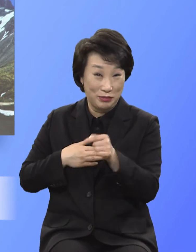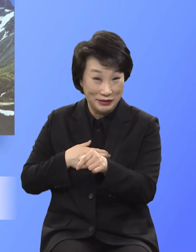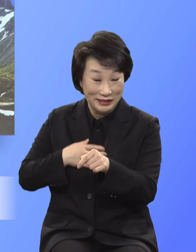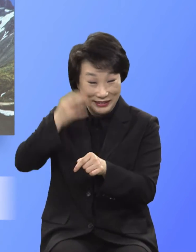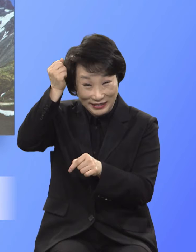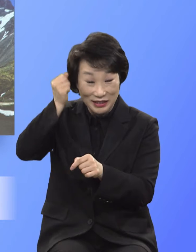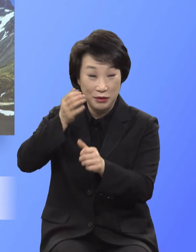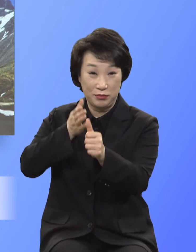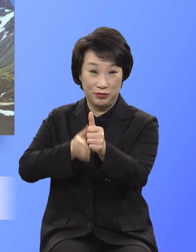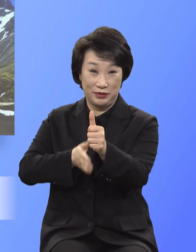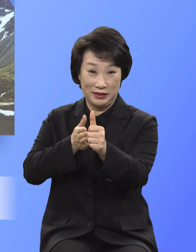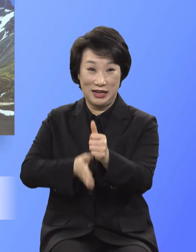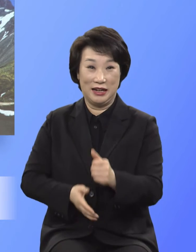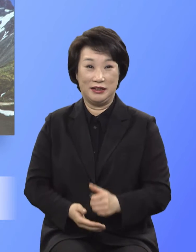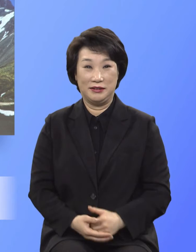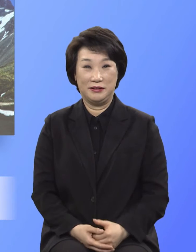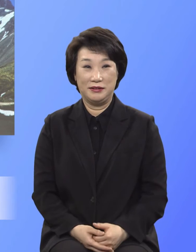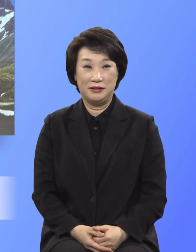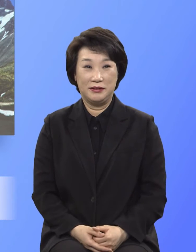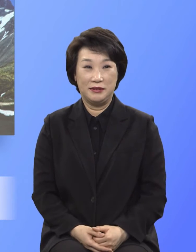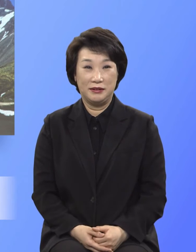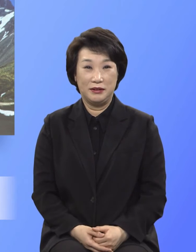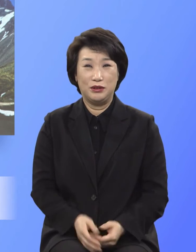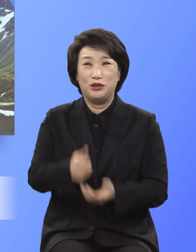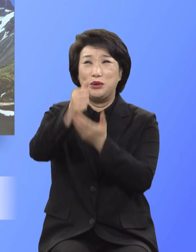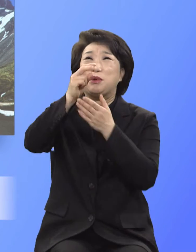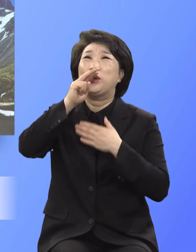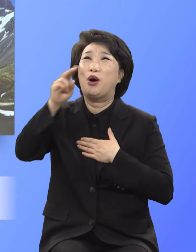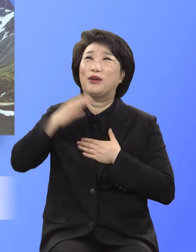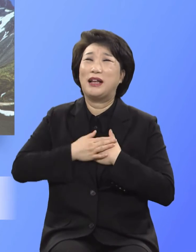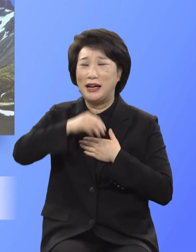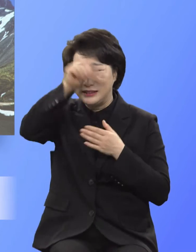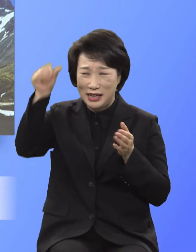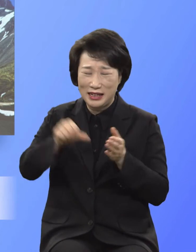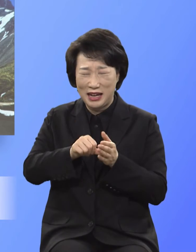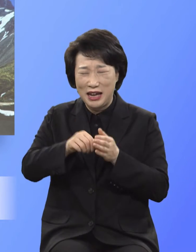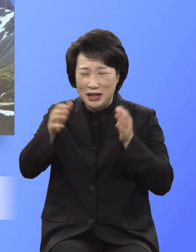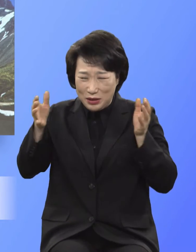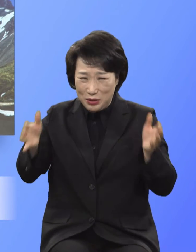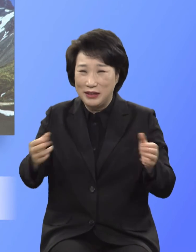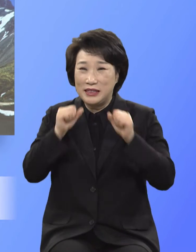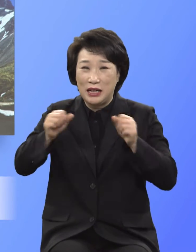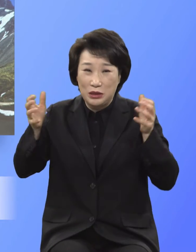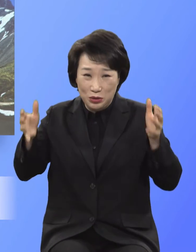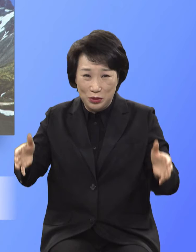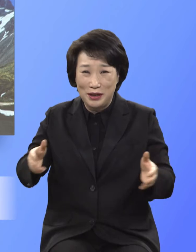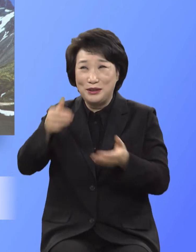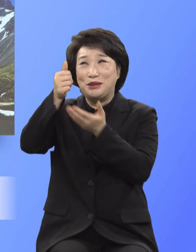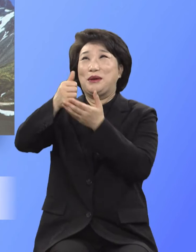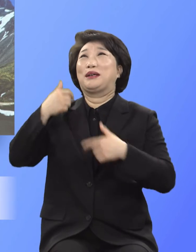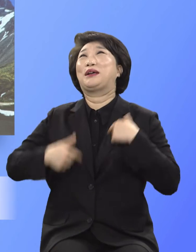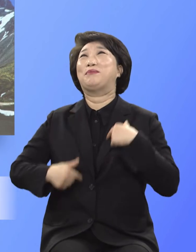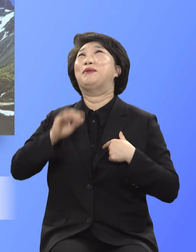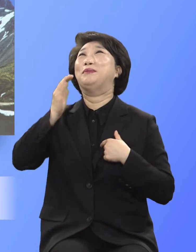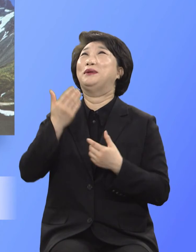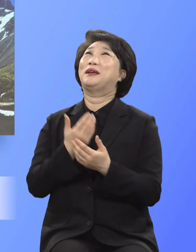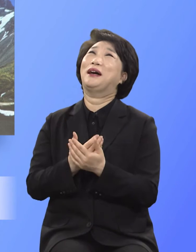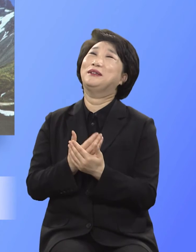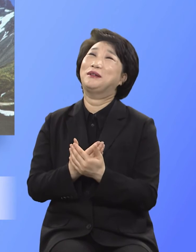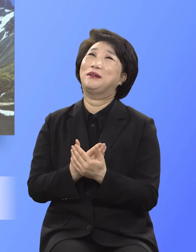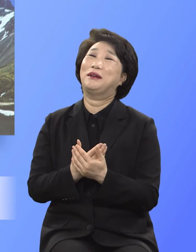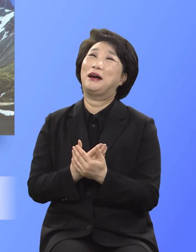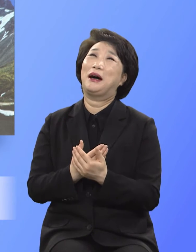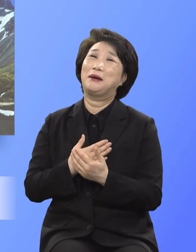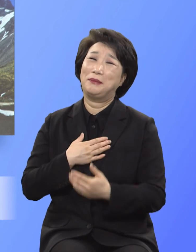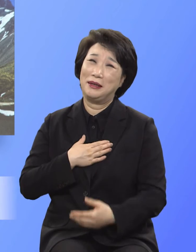잊지 말아야 합니다. 주여, 나의 생애에 평생에 주님의 기쁨이 되게